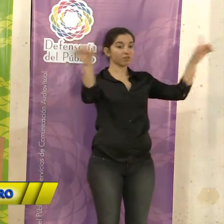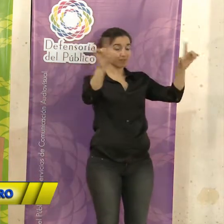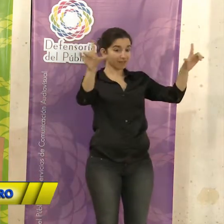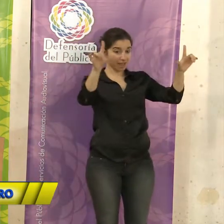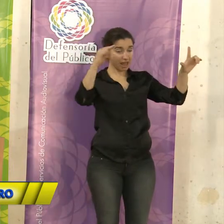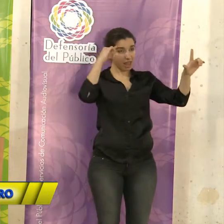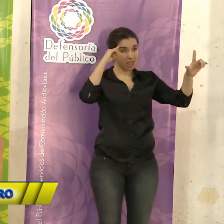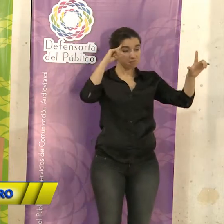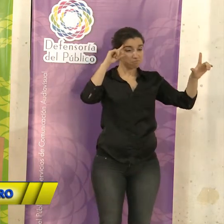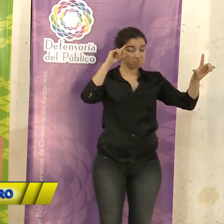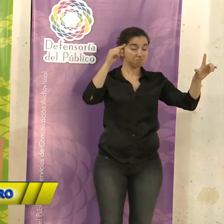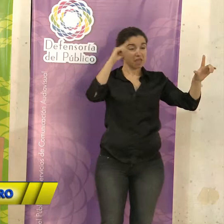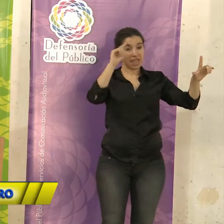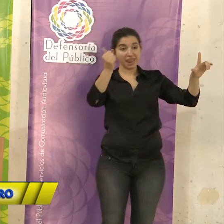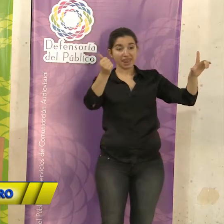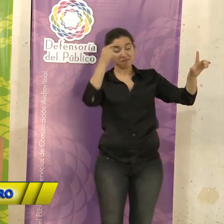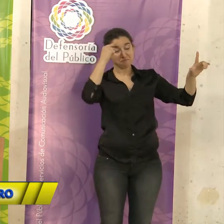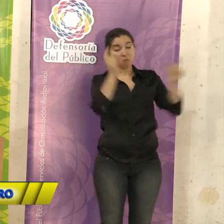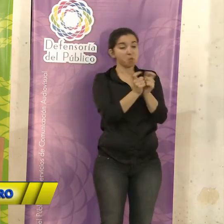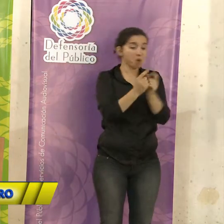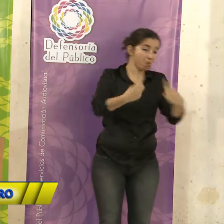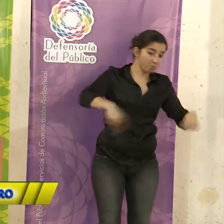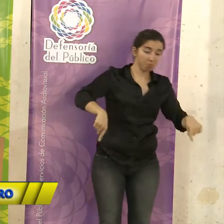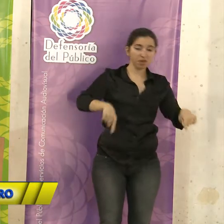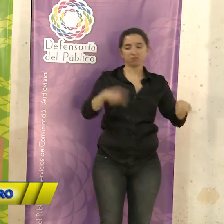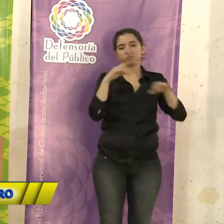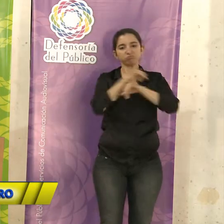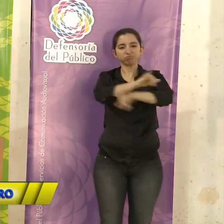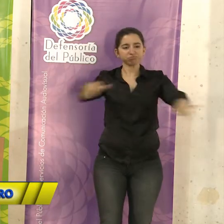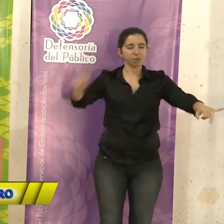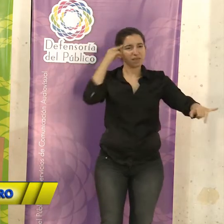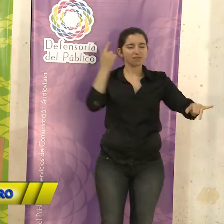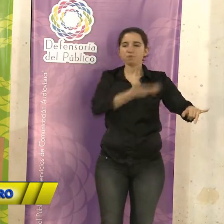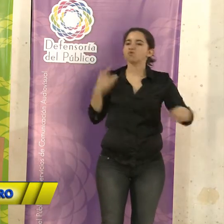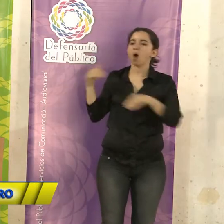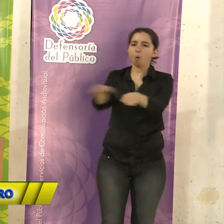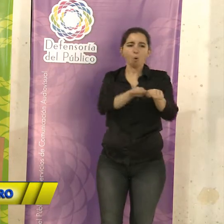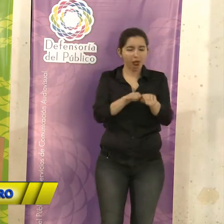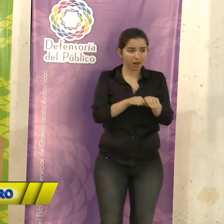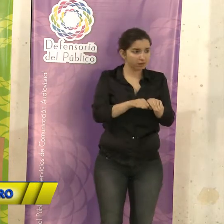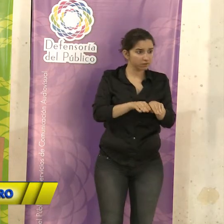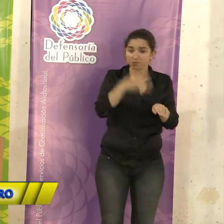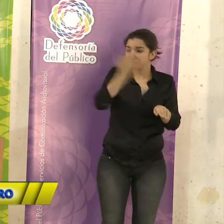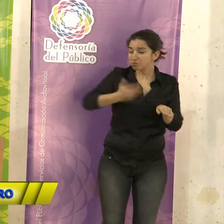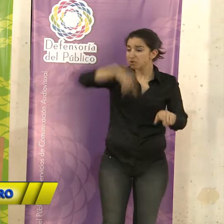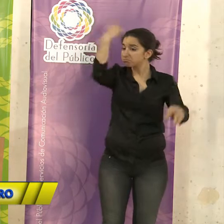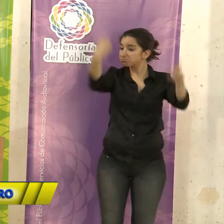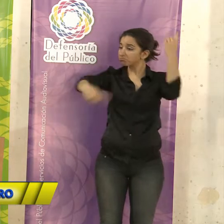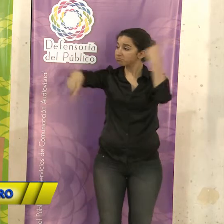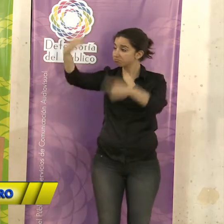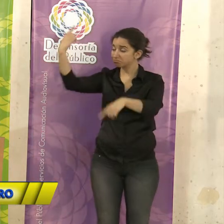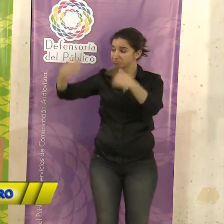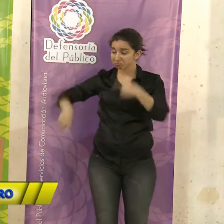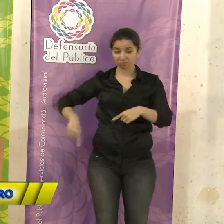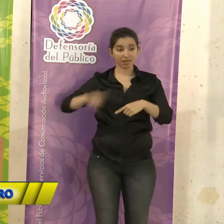se piensan en un público uniforme, sin completar la diversidad y pluralidad. Se requiere formación de quienes trabajan